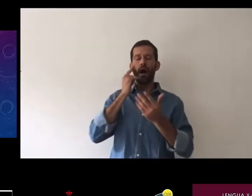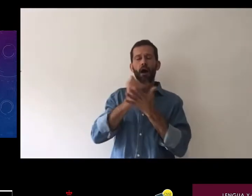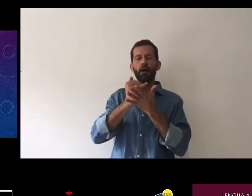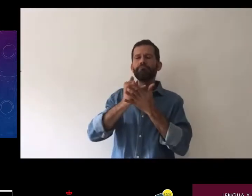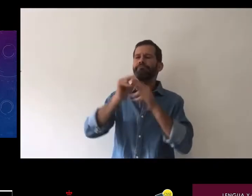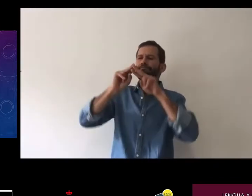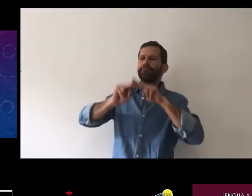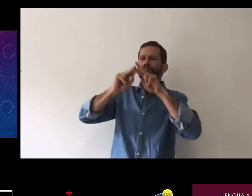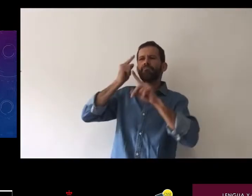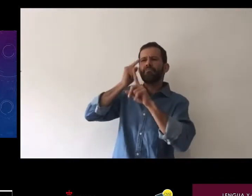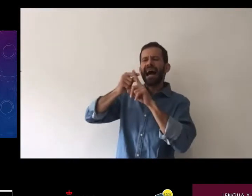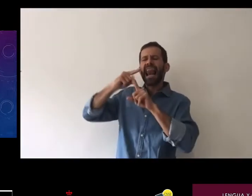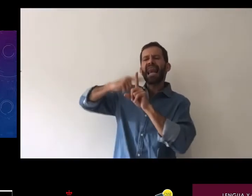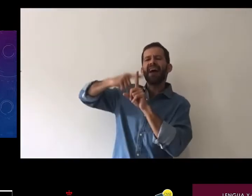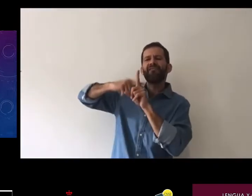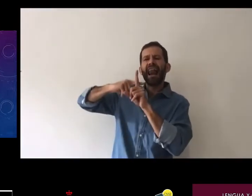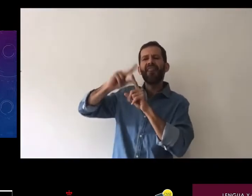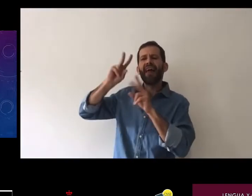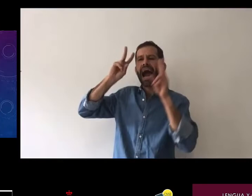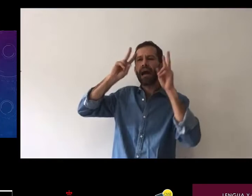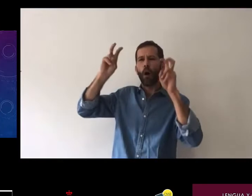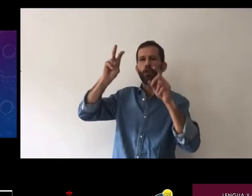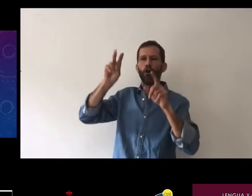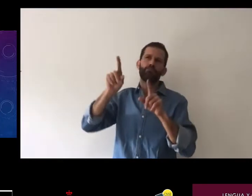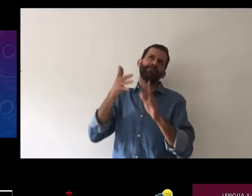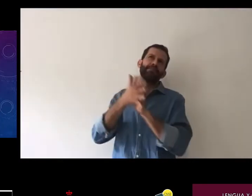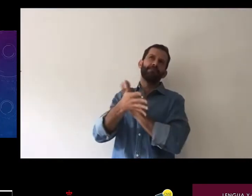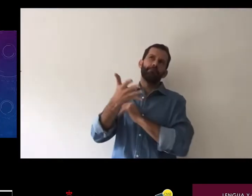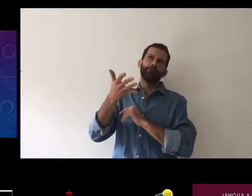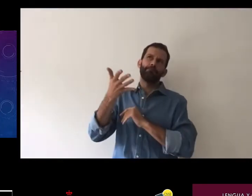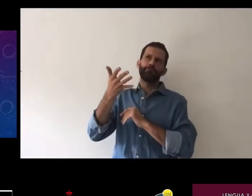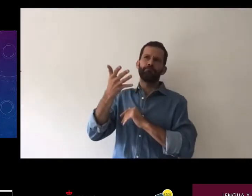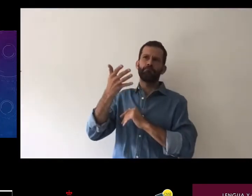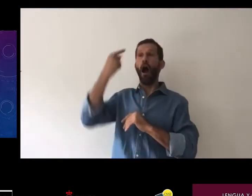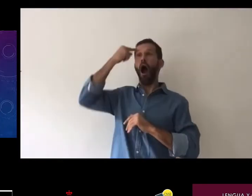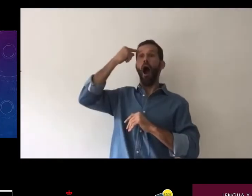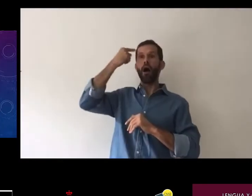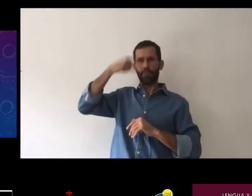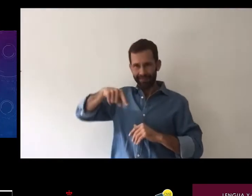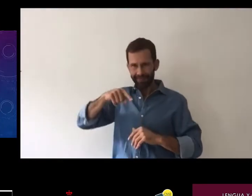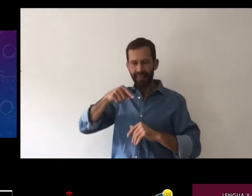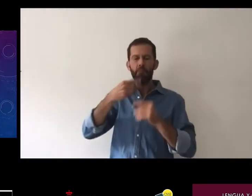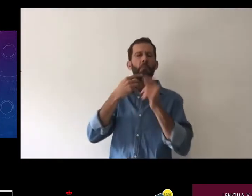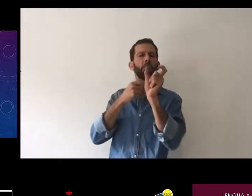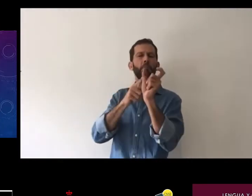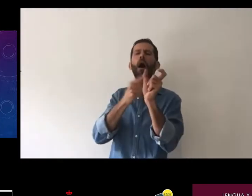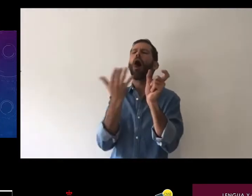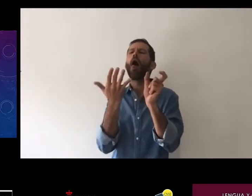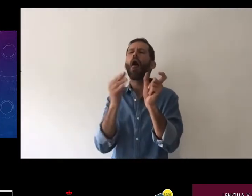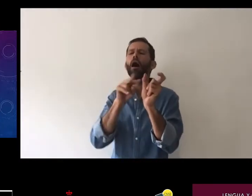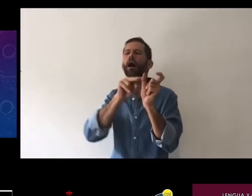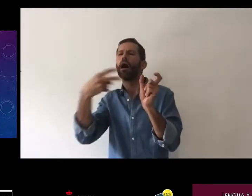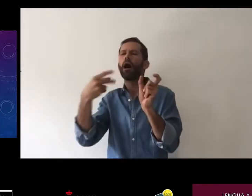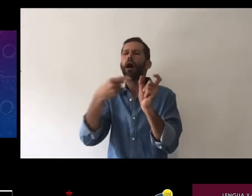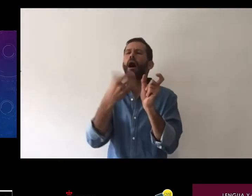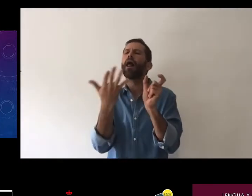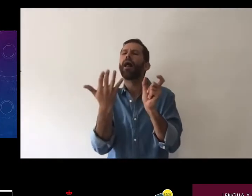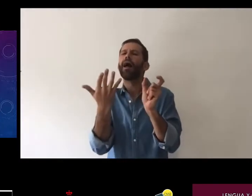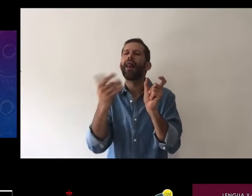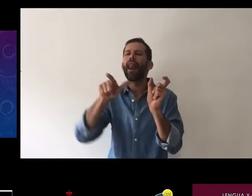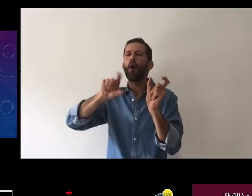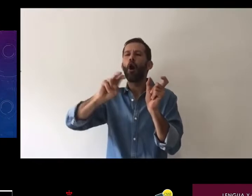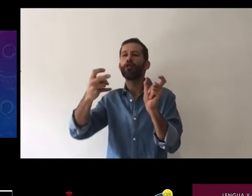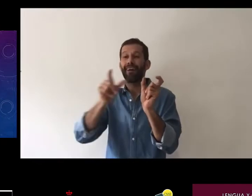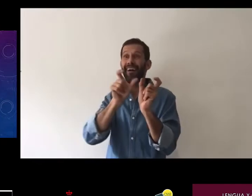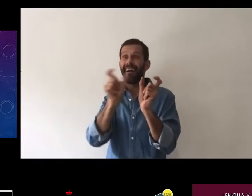segunda lengua. Según esta investigación, medíamos el nivel de recuerdo de